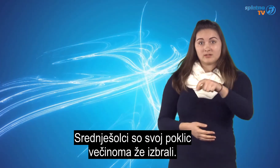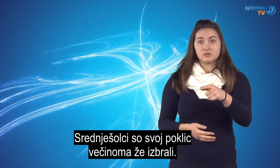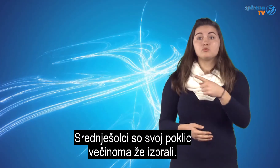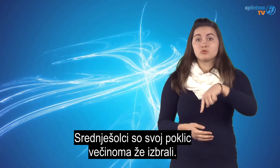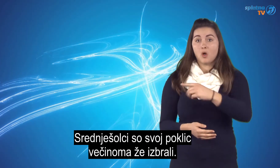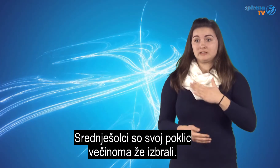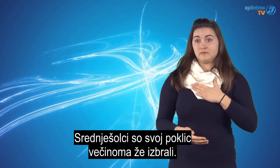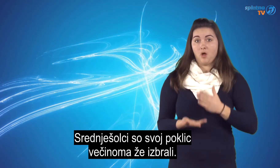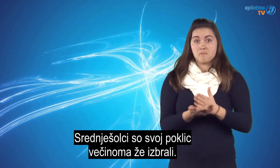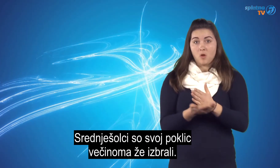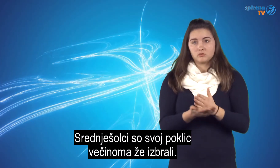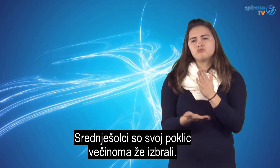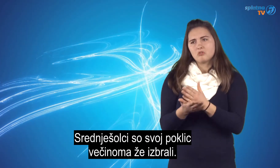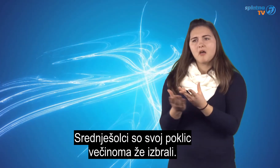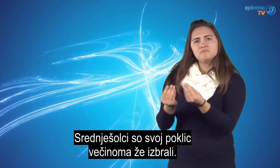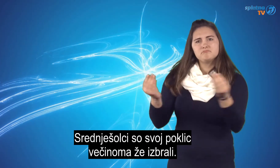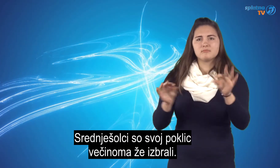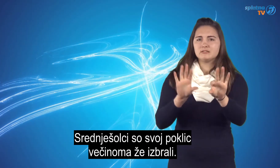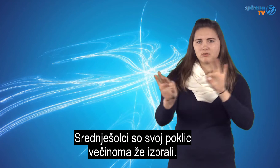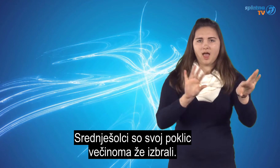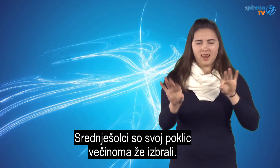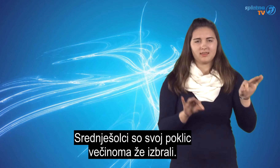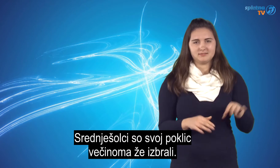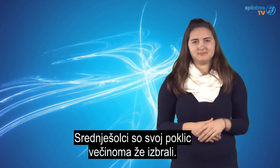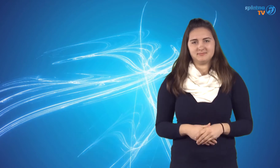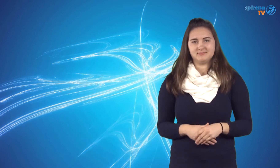Srednješolci so svoj poklic večinoma že izbrali.